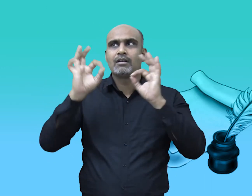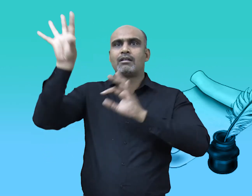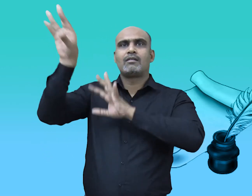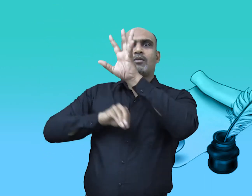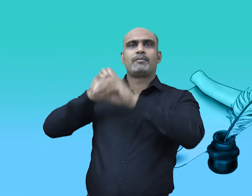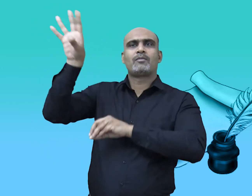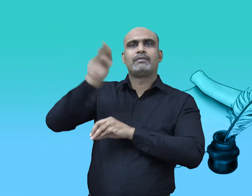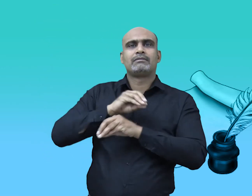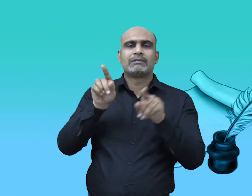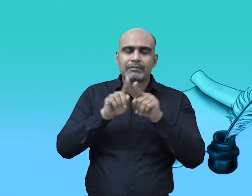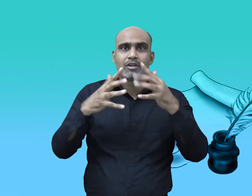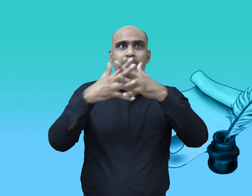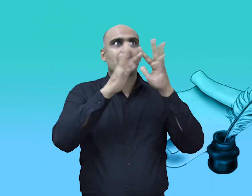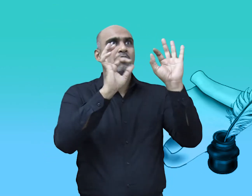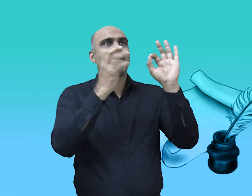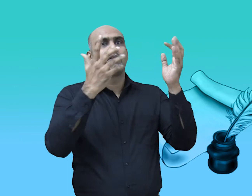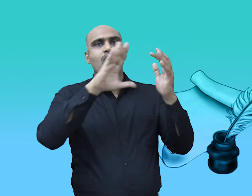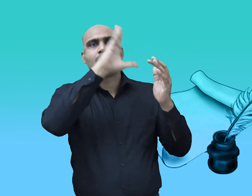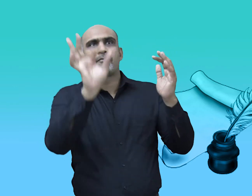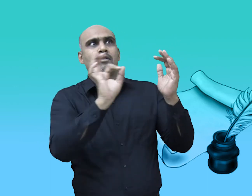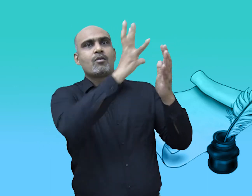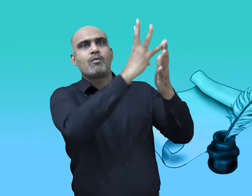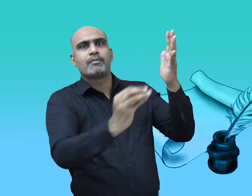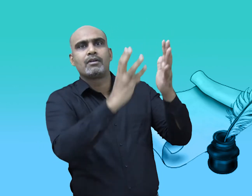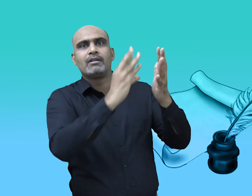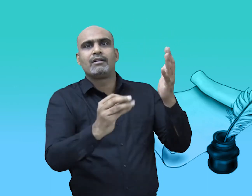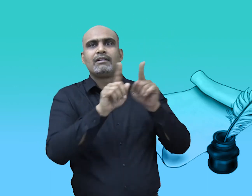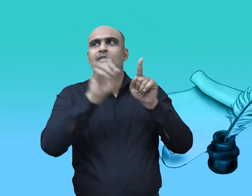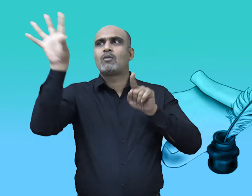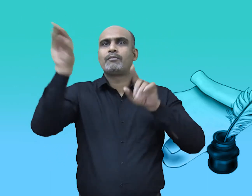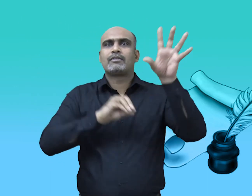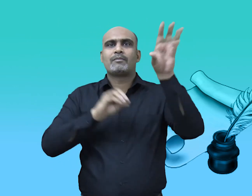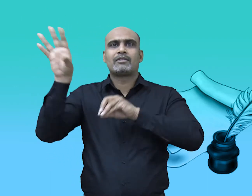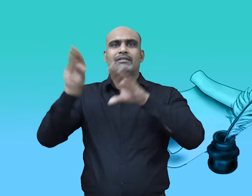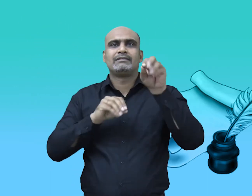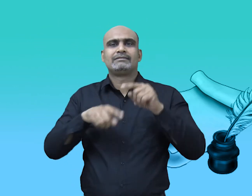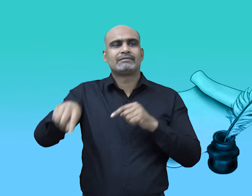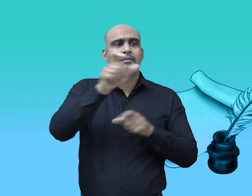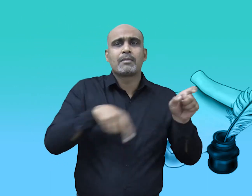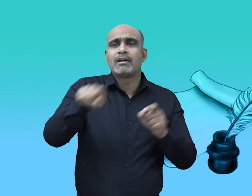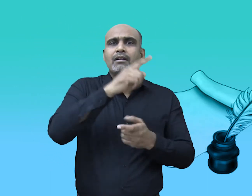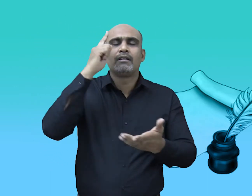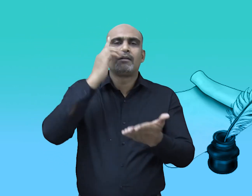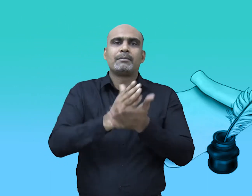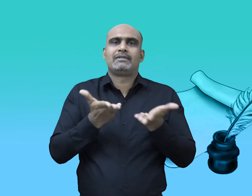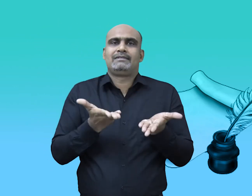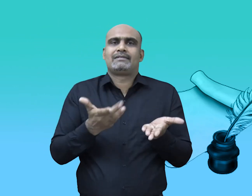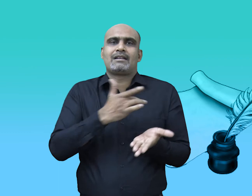विचारों को अपने देश में लागू करते हैं। इस प्रकार वे अपने देश के विकास के लिए विकसित देशों पर निर्भर